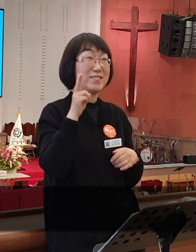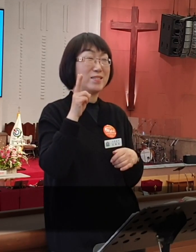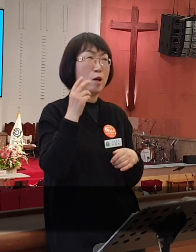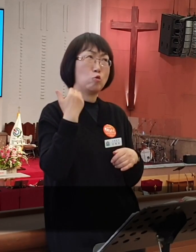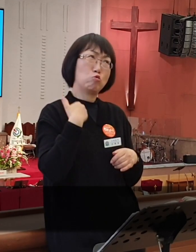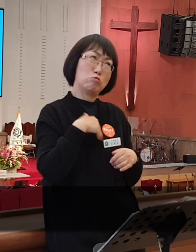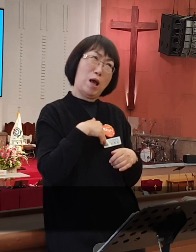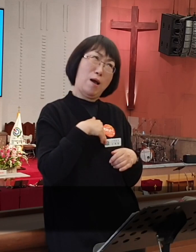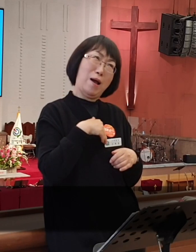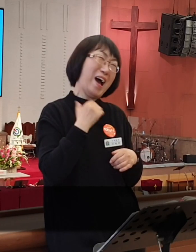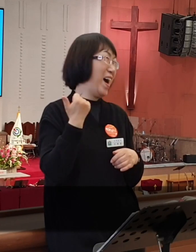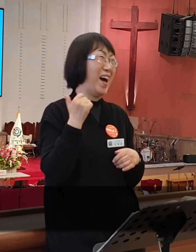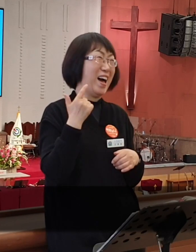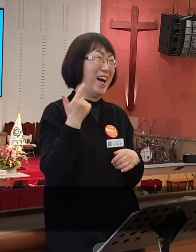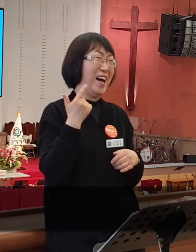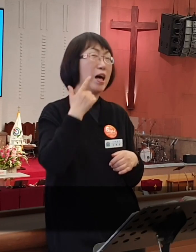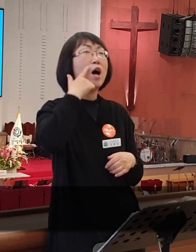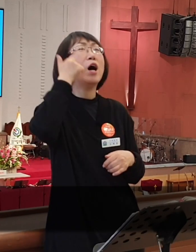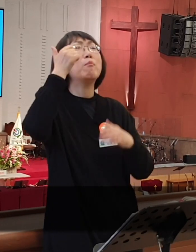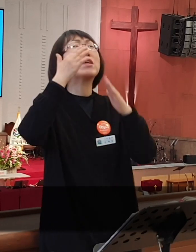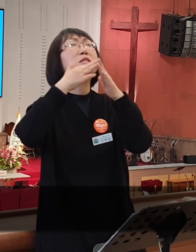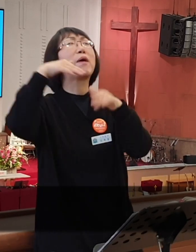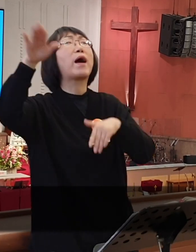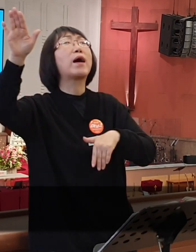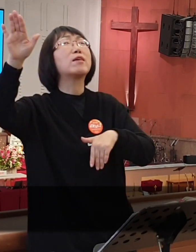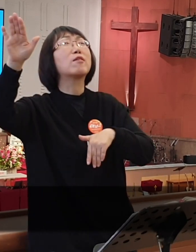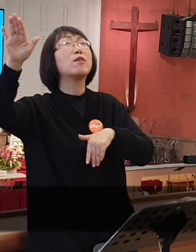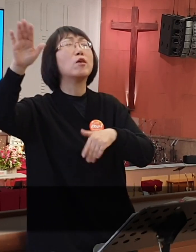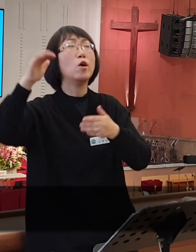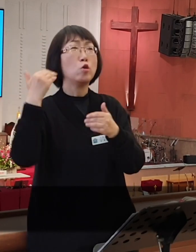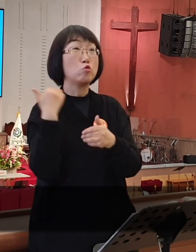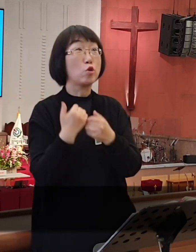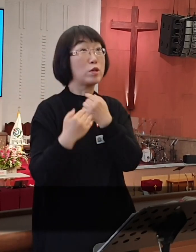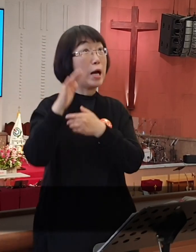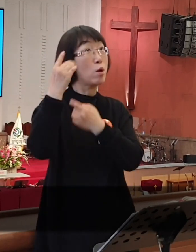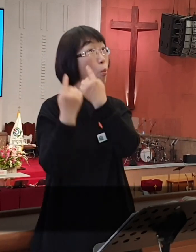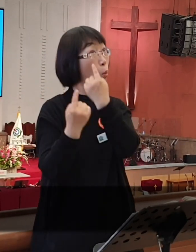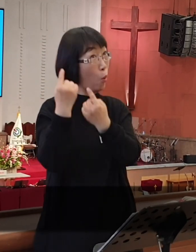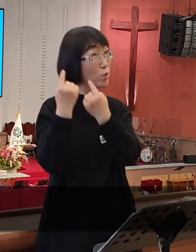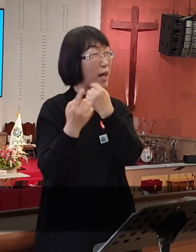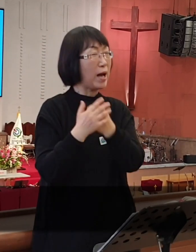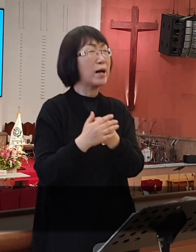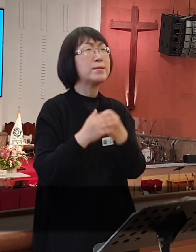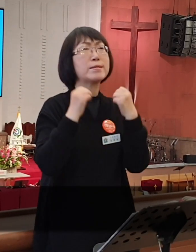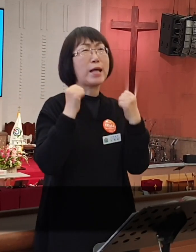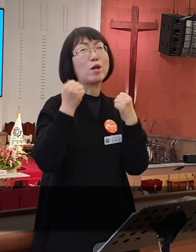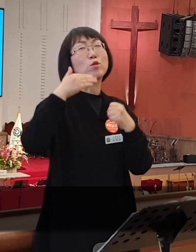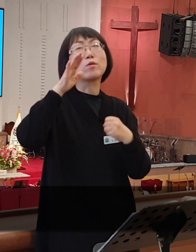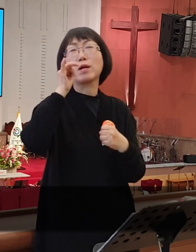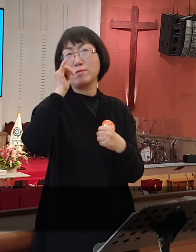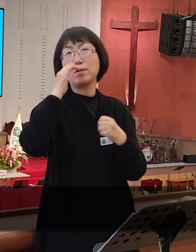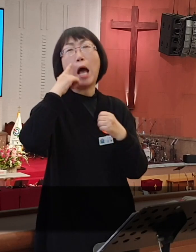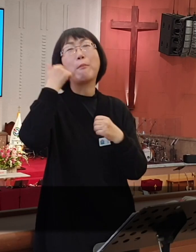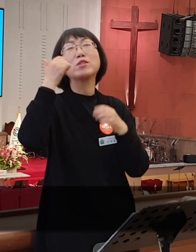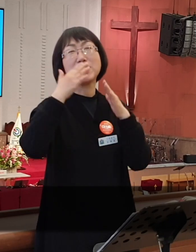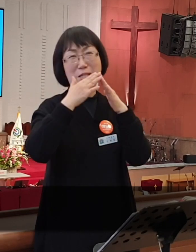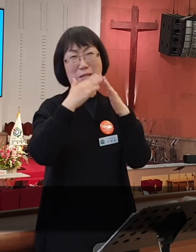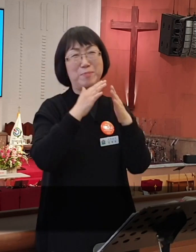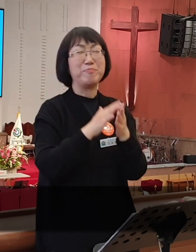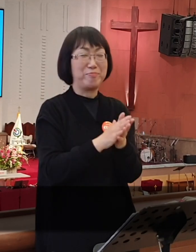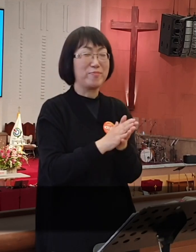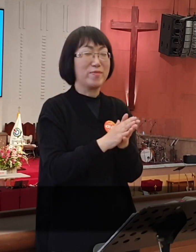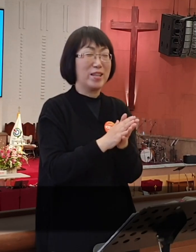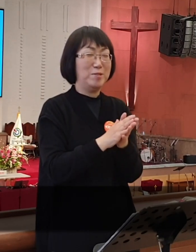죽는다는 건가? 그러시는데 아버지 집에 가는 게요. 꼭 죽어서 죽을 때 예수님이 우리를 맞으러 오신다. 아마 예수님이